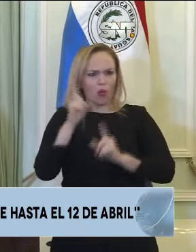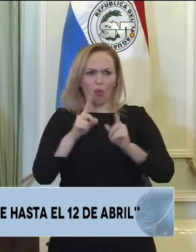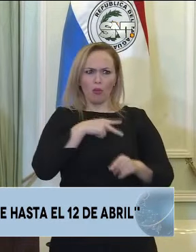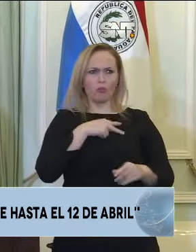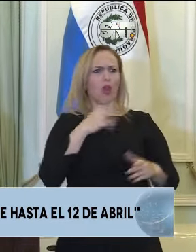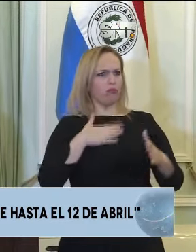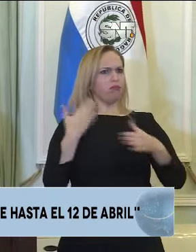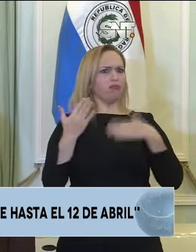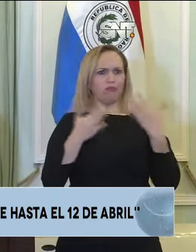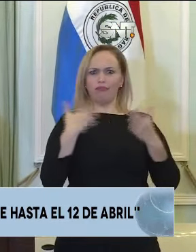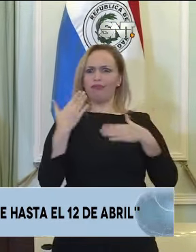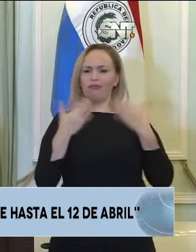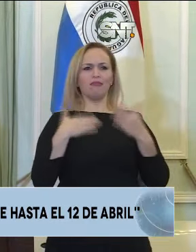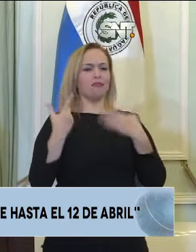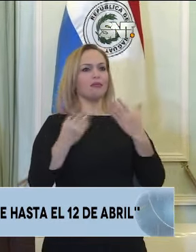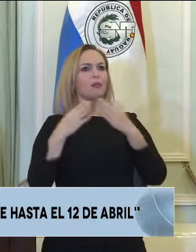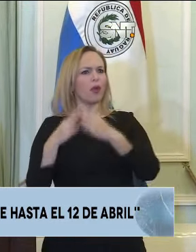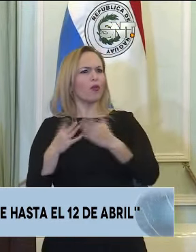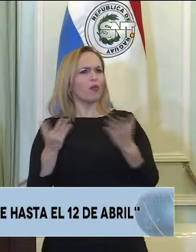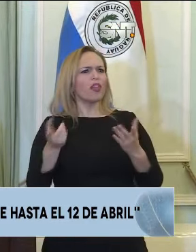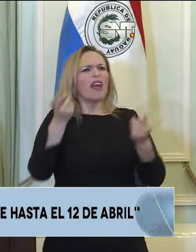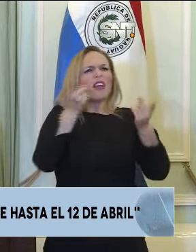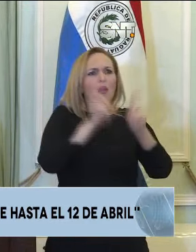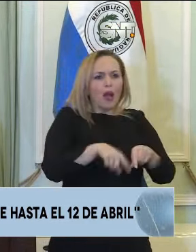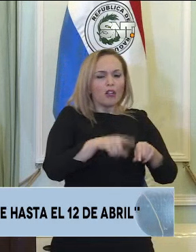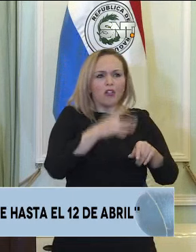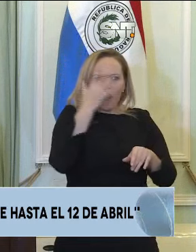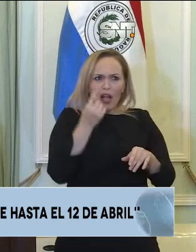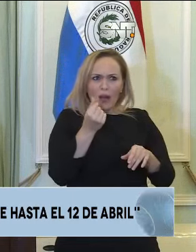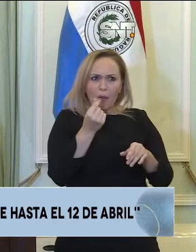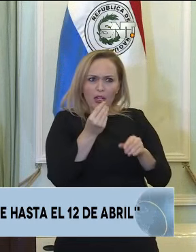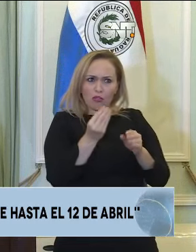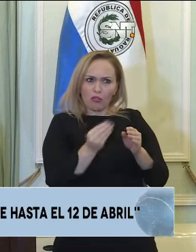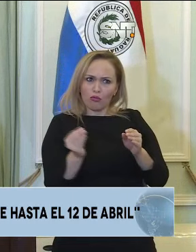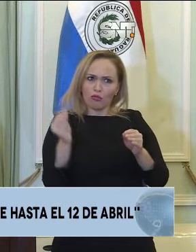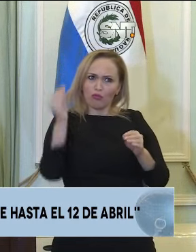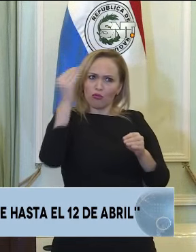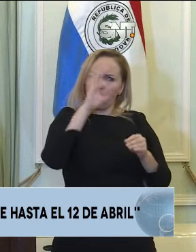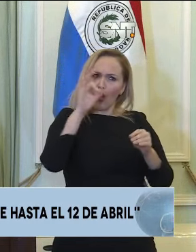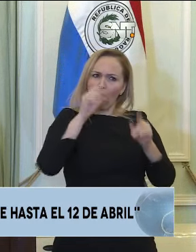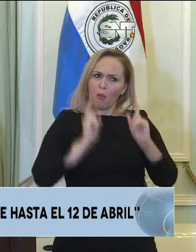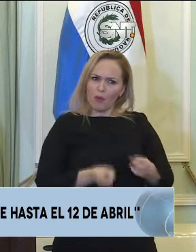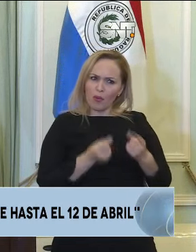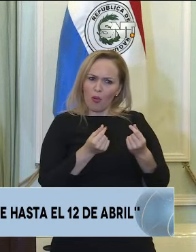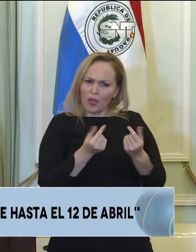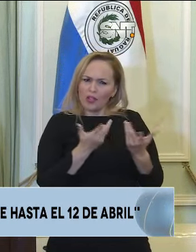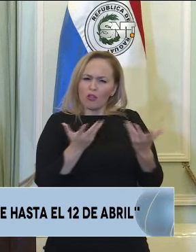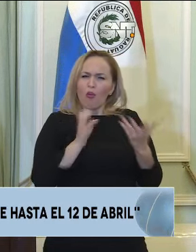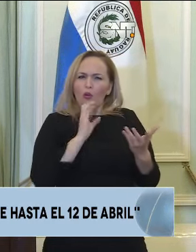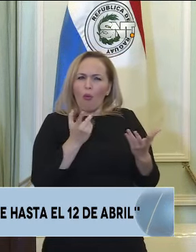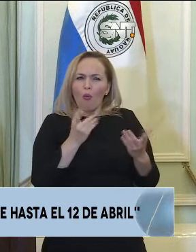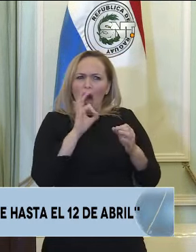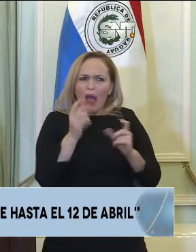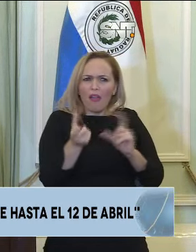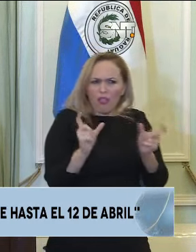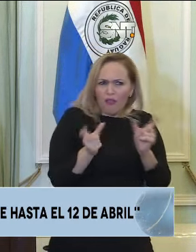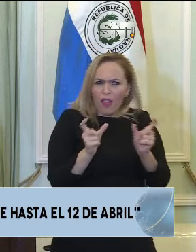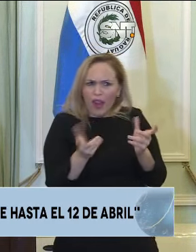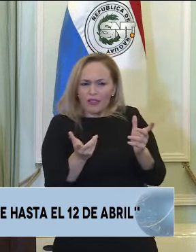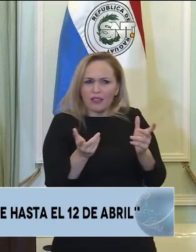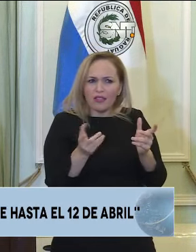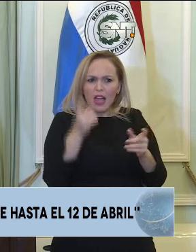que efectivamente, inclusive ya haciendo un cuadro comparativo, exponía que en productos frutos y hortícolas ya hay diferencia